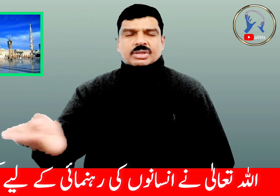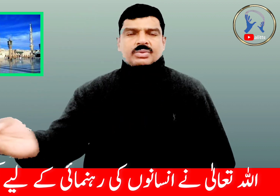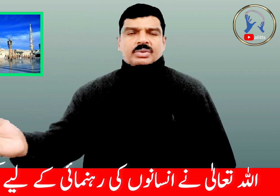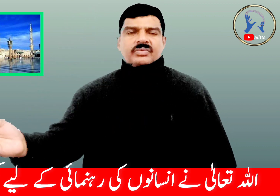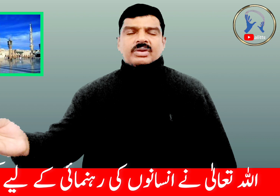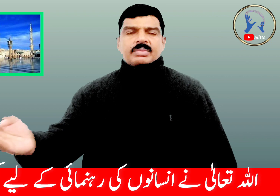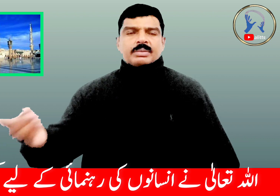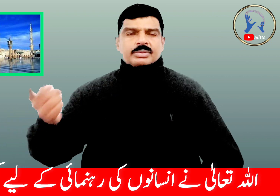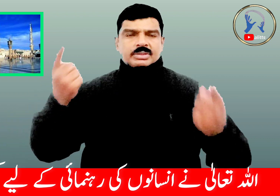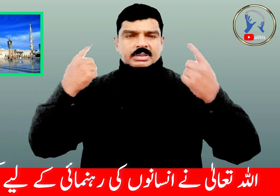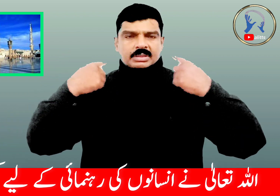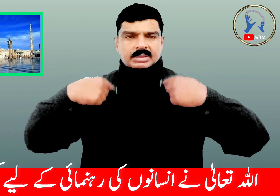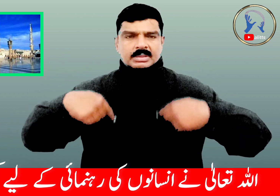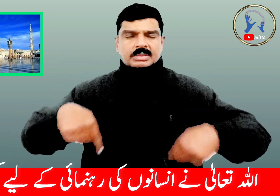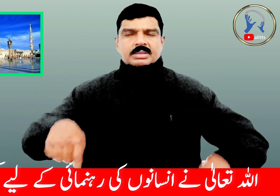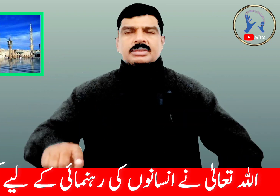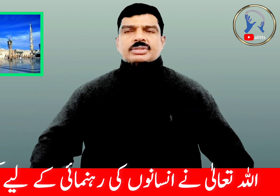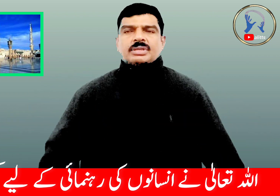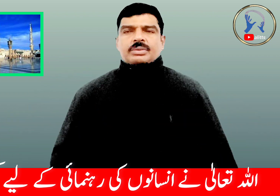انسانوں، عوام کا بھی ہو سکتا ہے، انسانوں